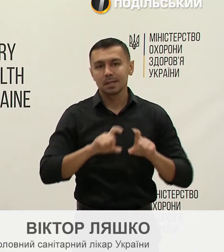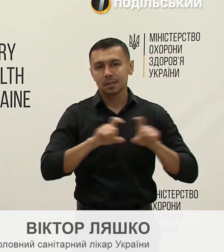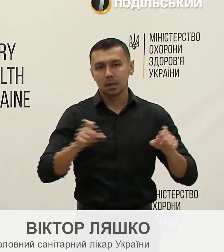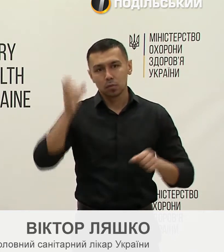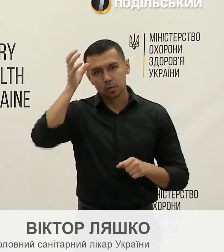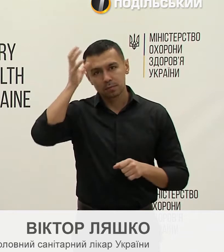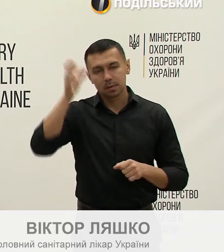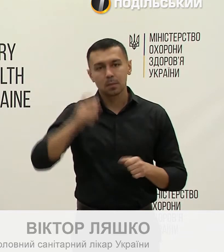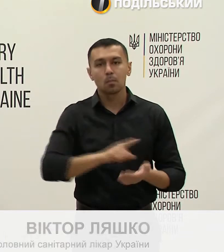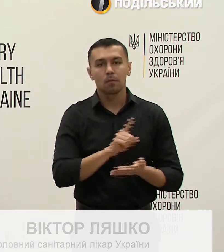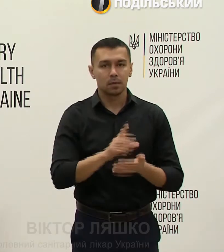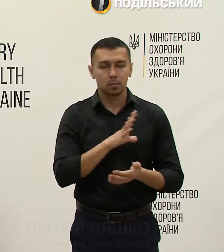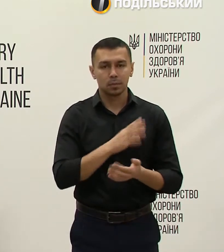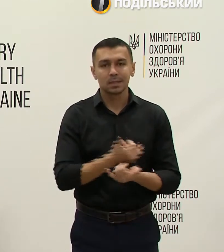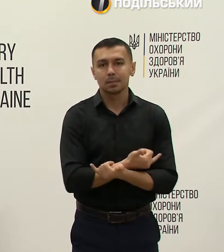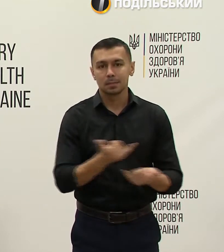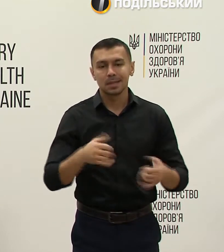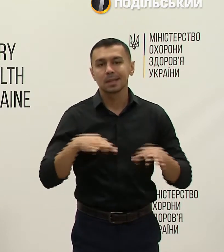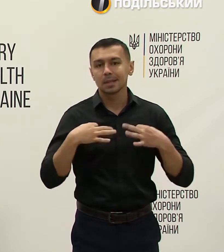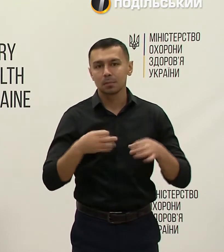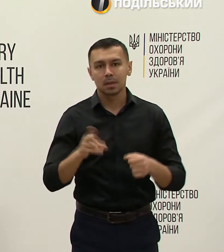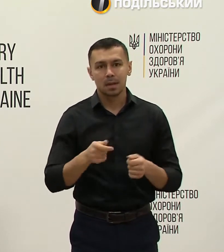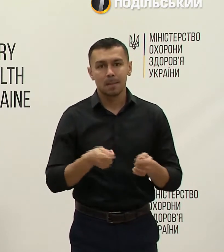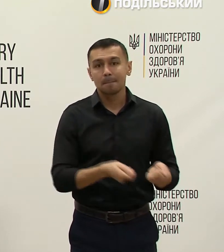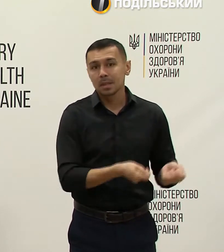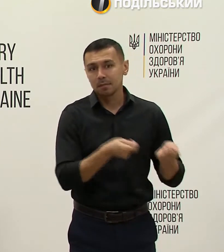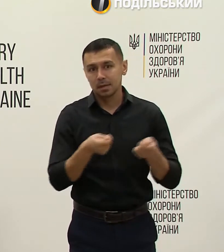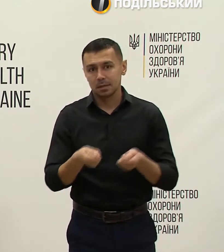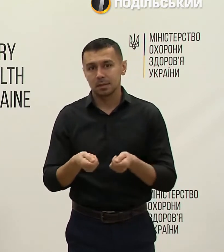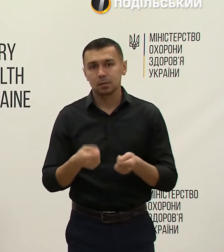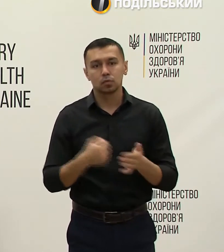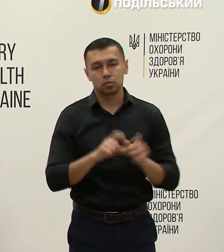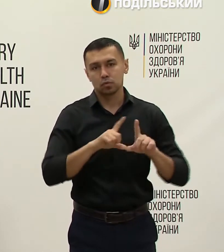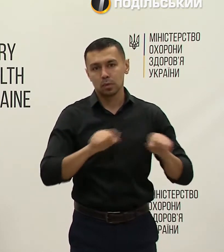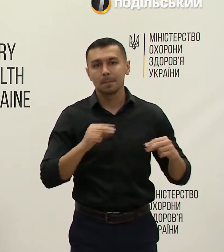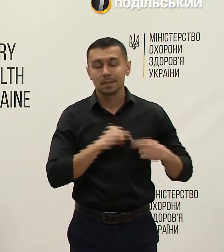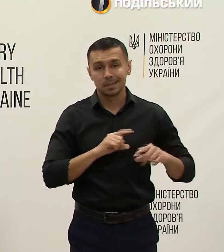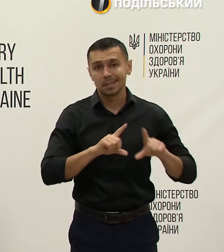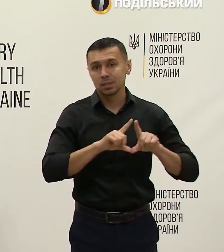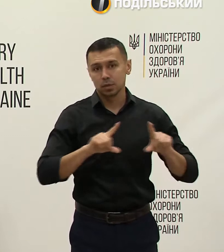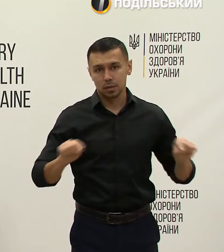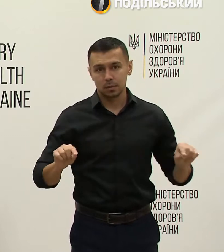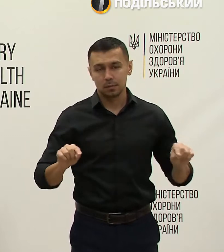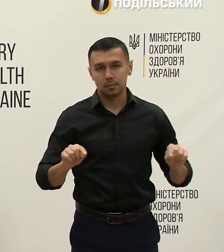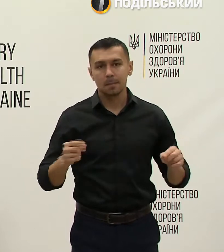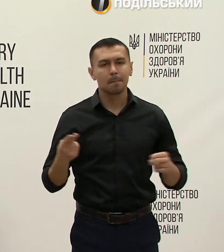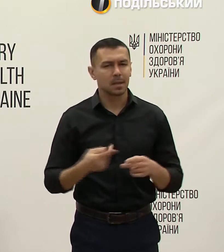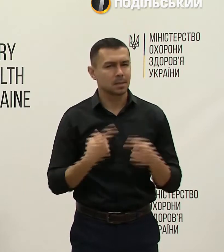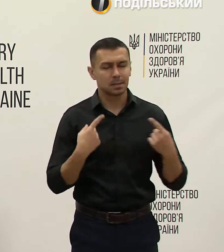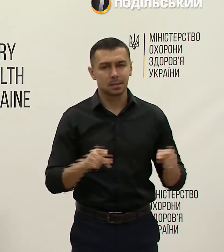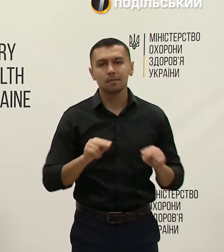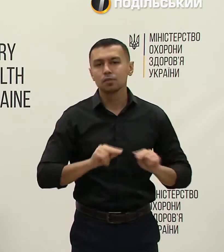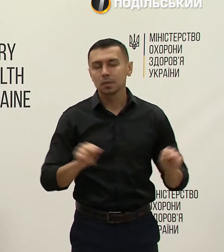закладу освіти, повинні бути забезпечені транспортом для підвезення до шкіл. Працівники шкіл, без різниці,